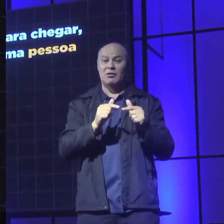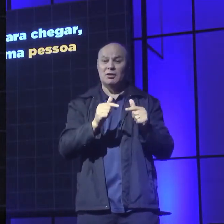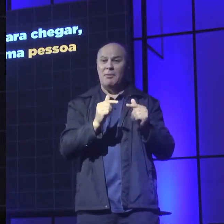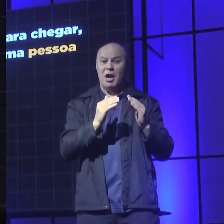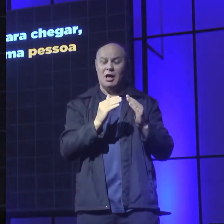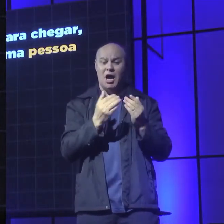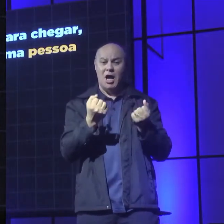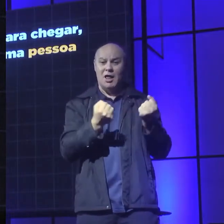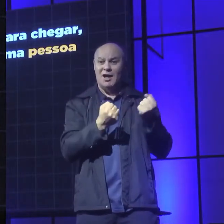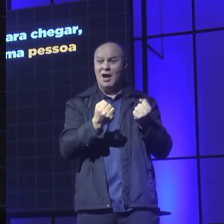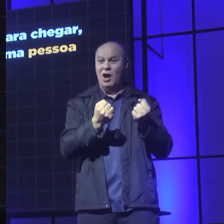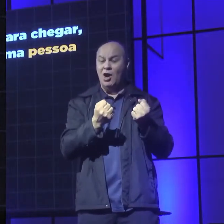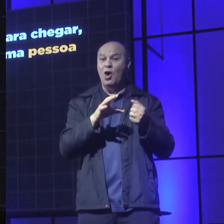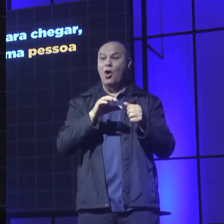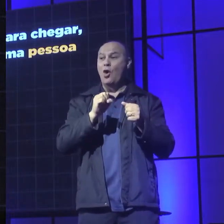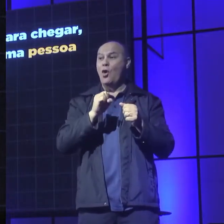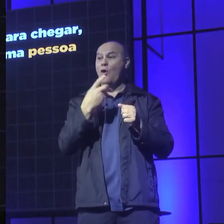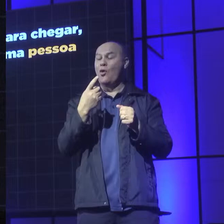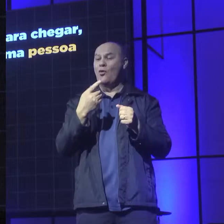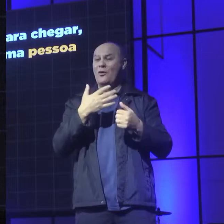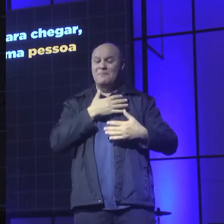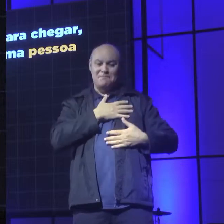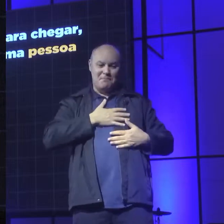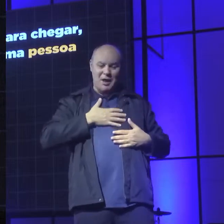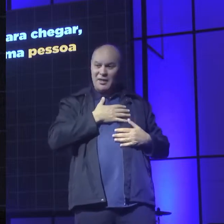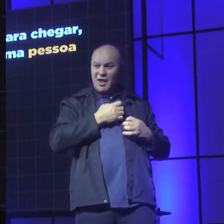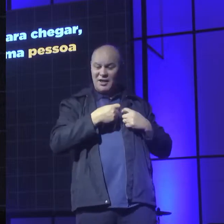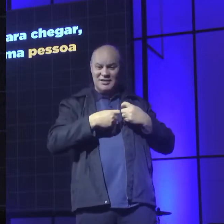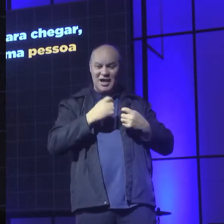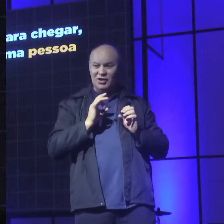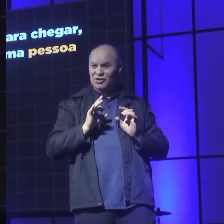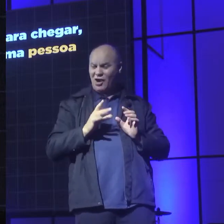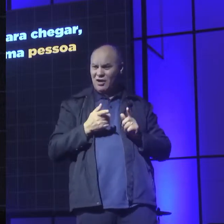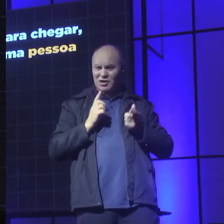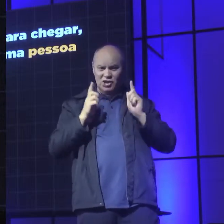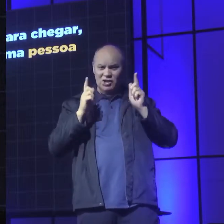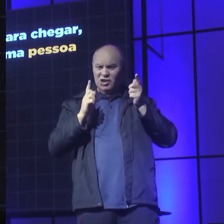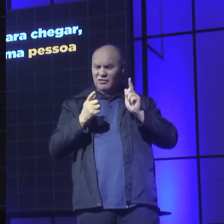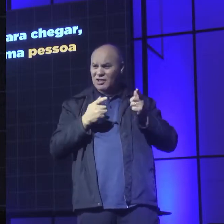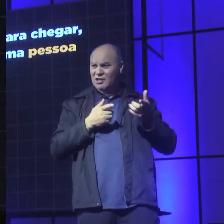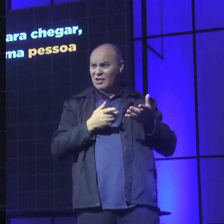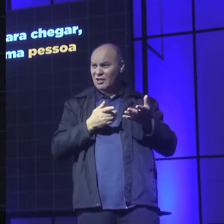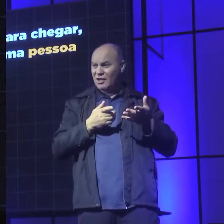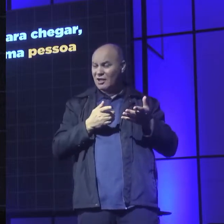popularidade? É o prazer? É a diversão?